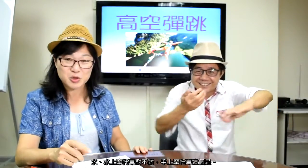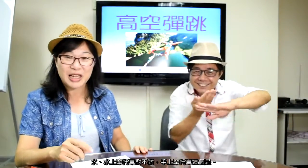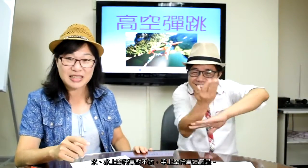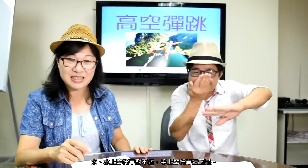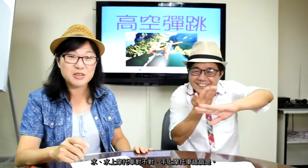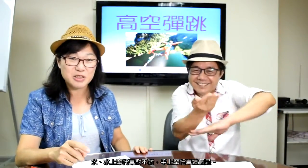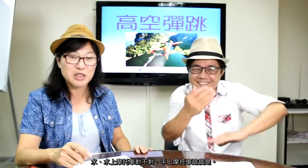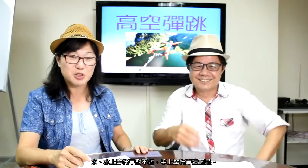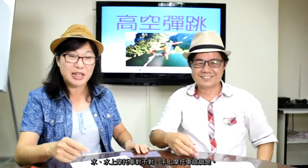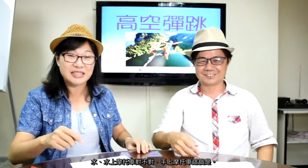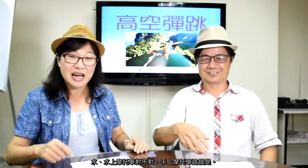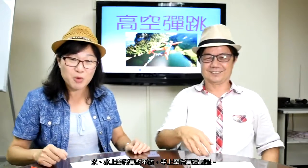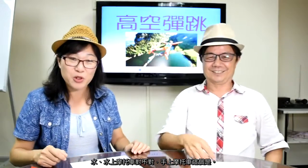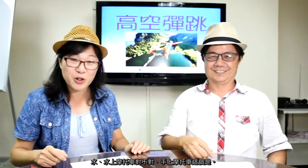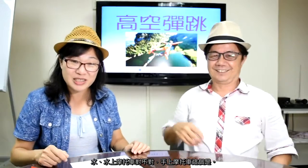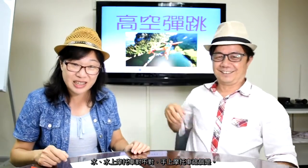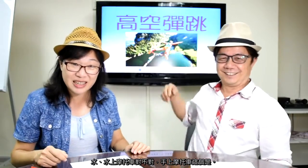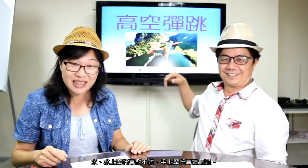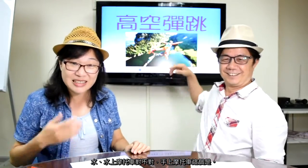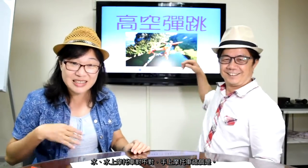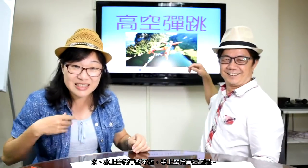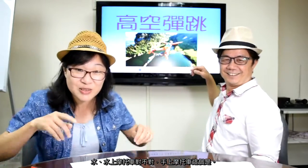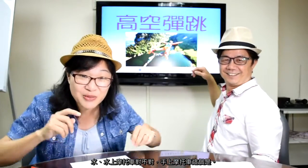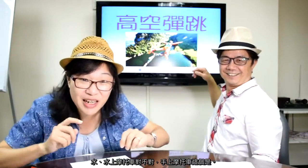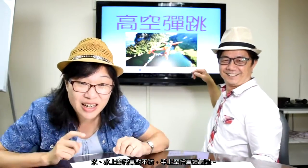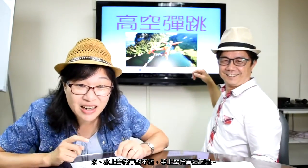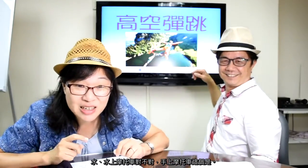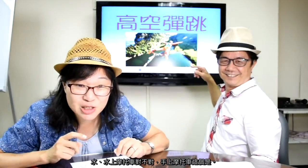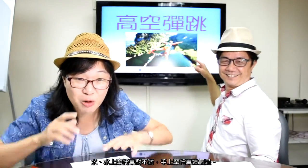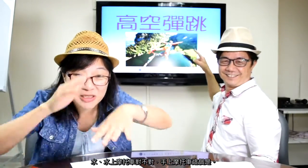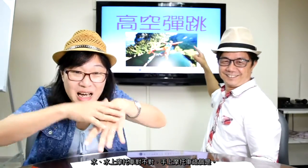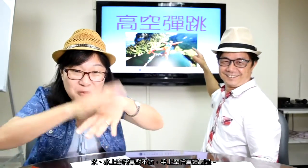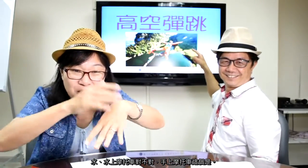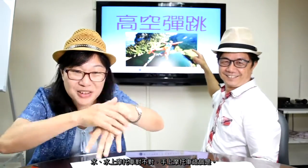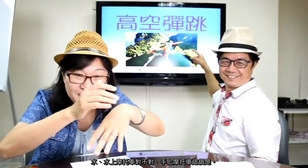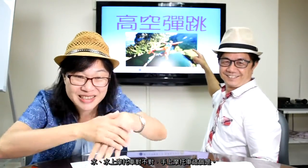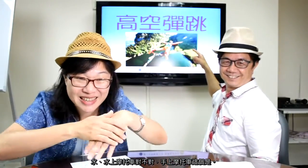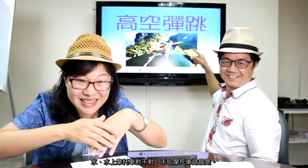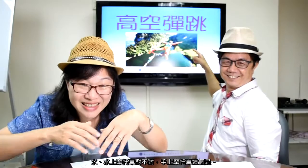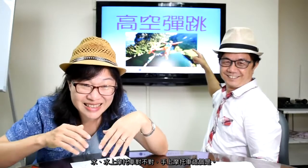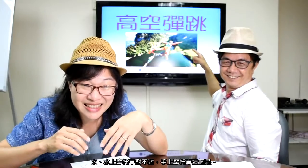水。水上摩托车，对不对？手上摩托车，这个是